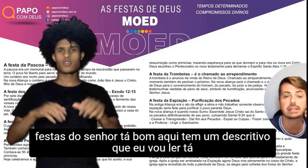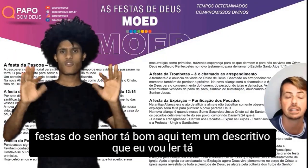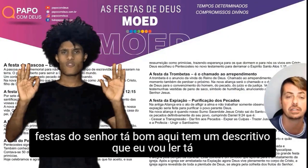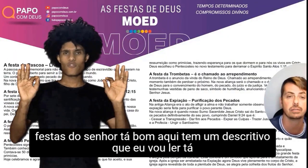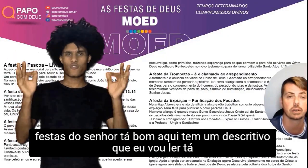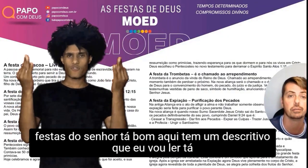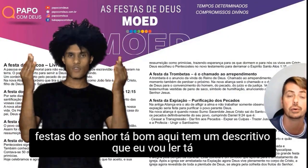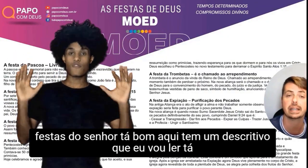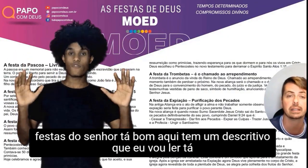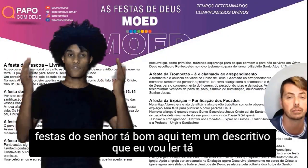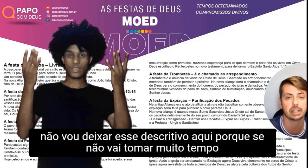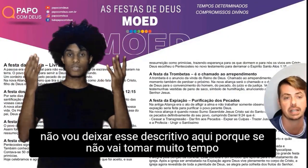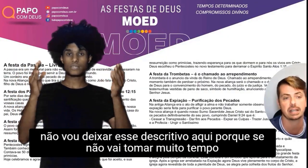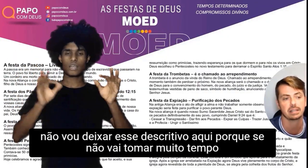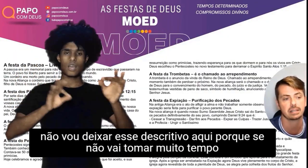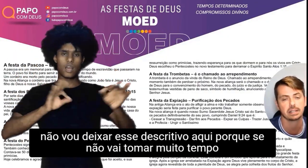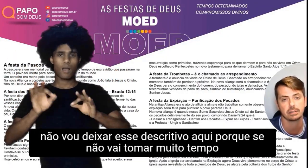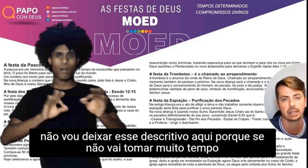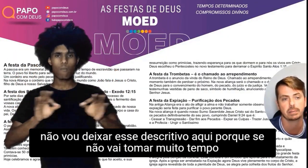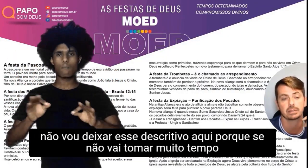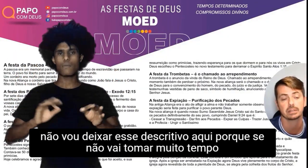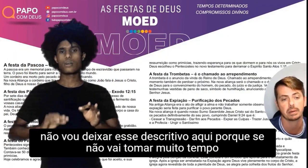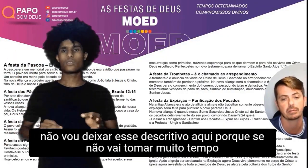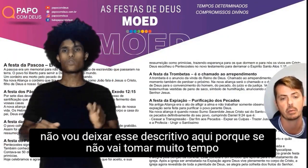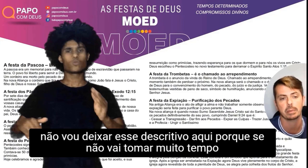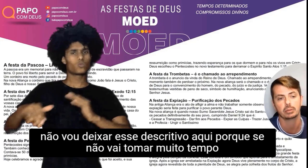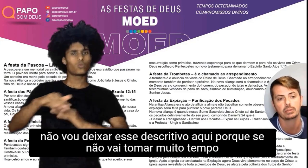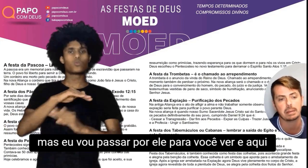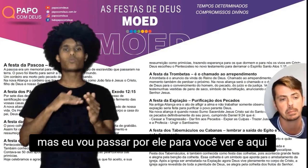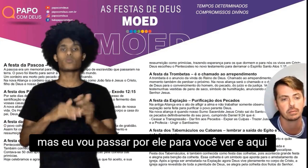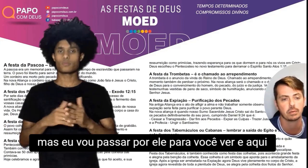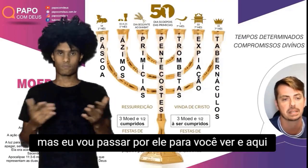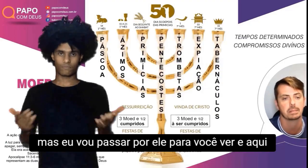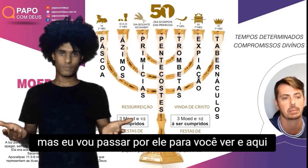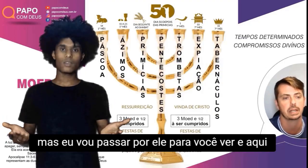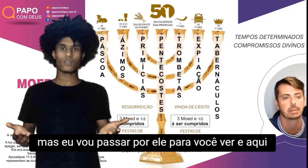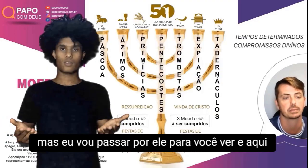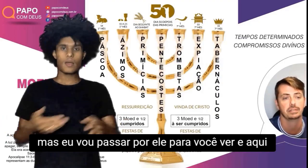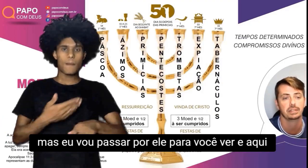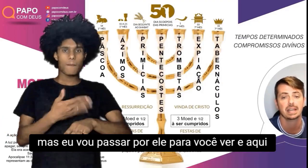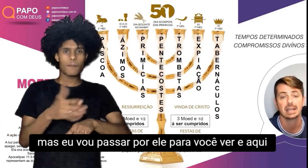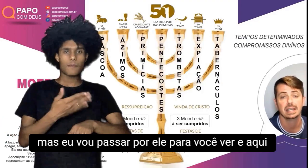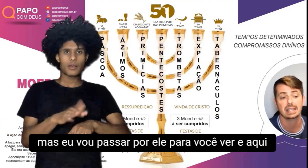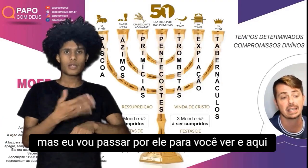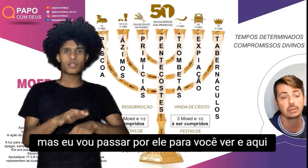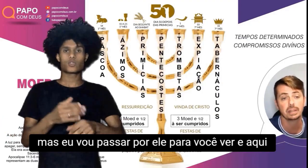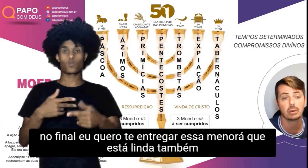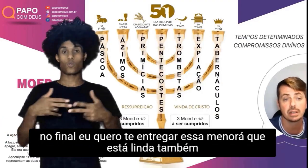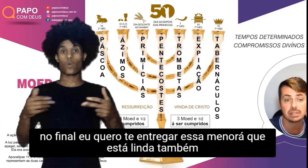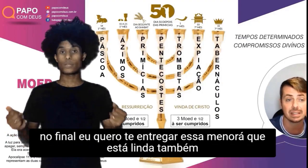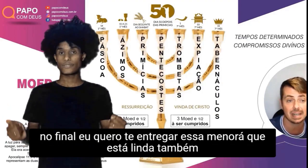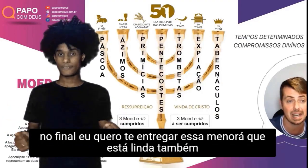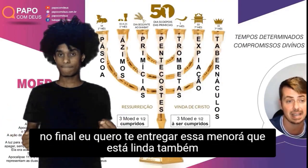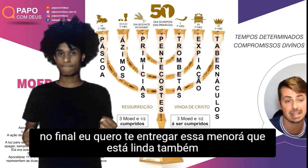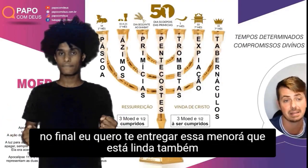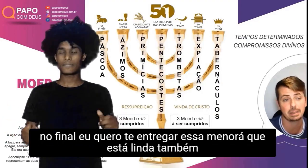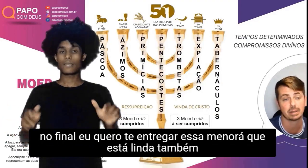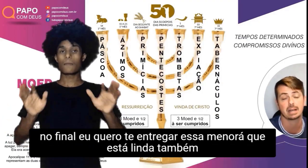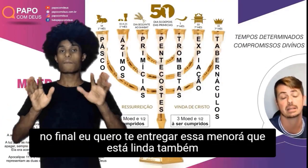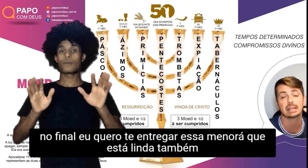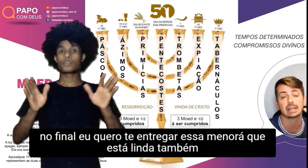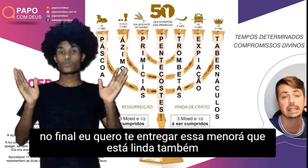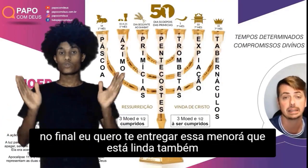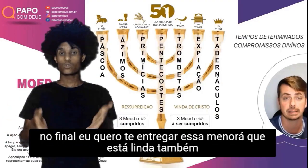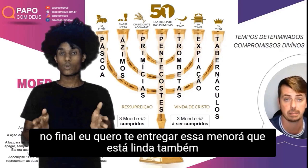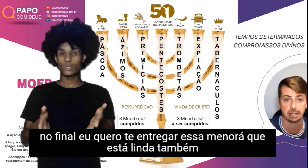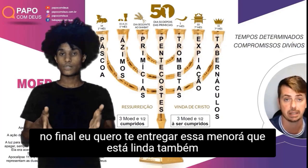tem um descritivo que eu vou ler, não vou deixar esse descritivo aqui, porque senão vai comer muito tempo, mas eu vou passar por ele para você ver. E aqui no final eu quero te entregar essa